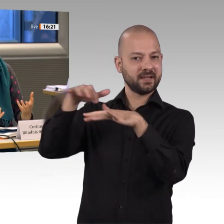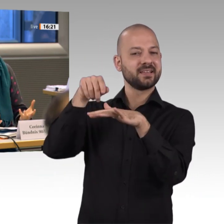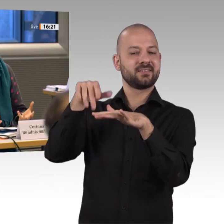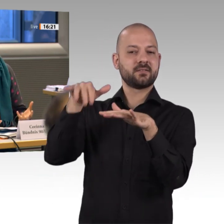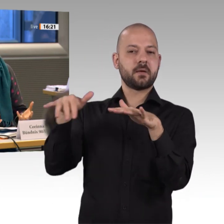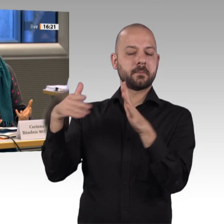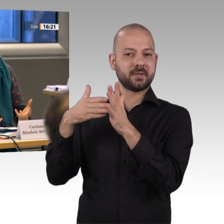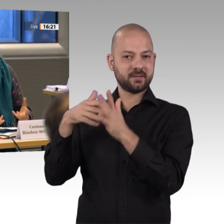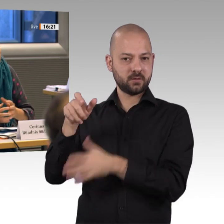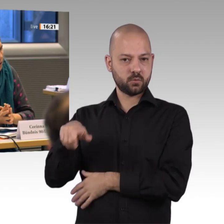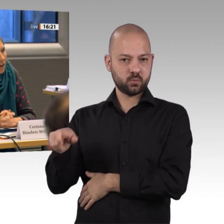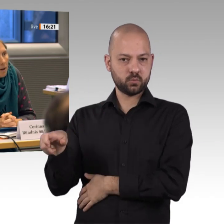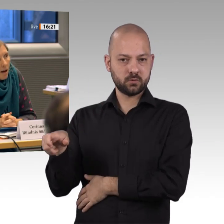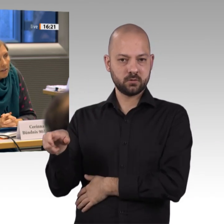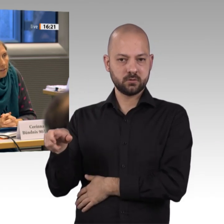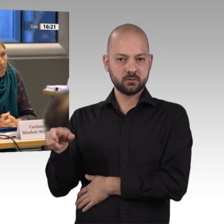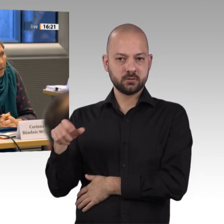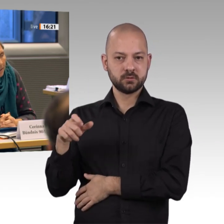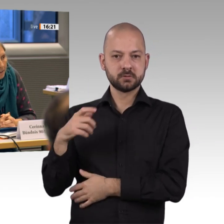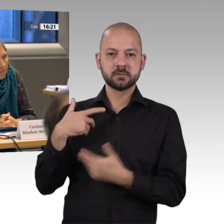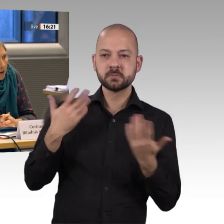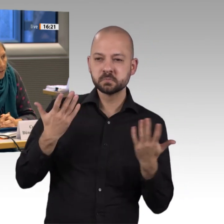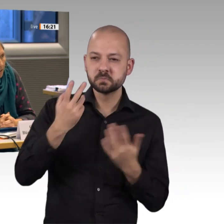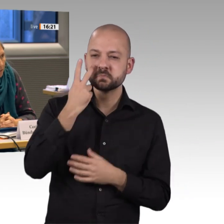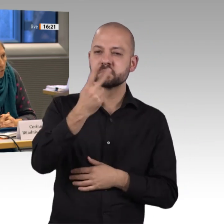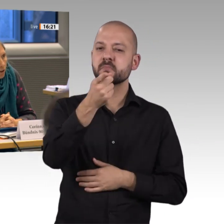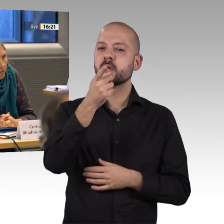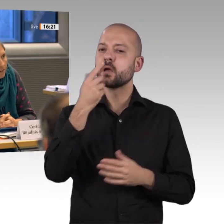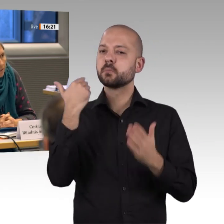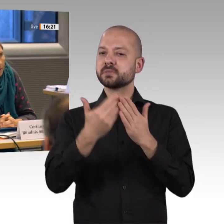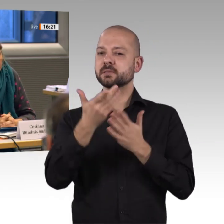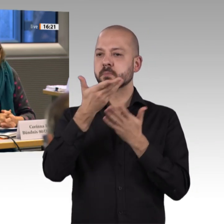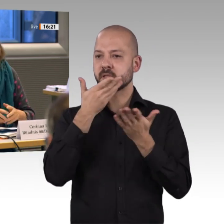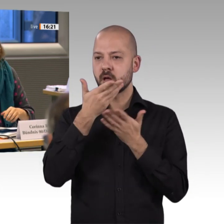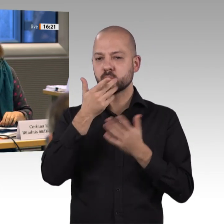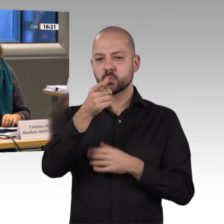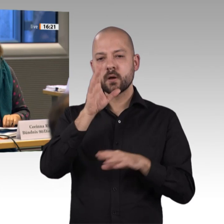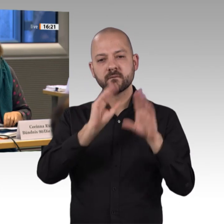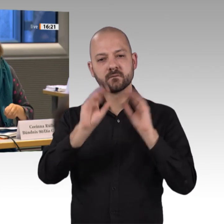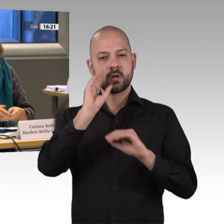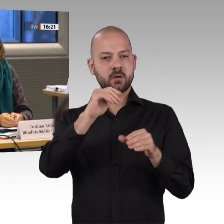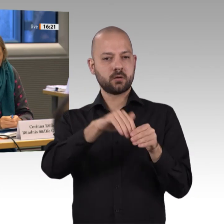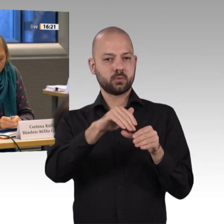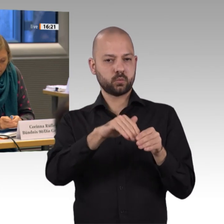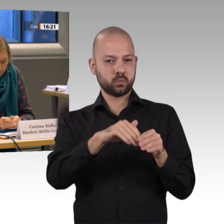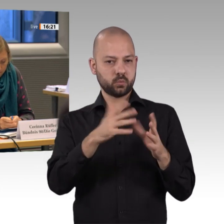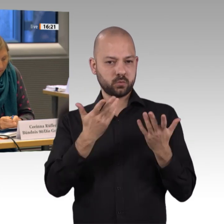die allermeisten Familien, für die allermeisten Eltern hochrelevant sind? Frau Land,